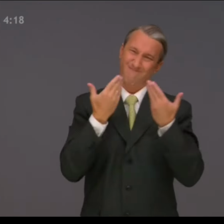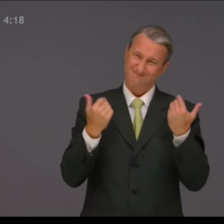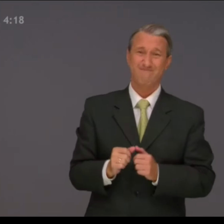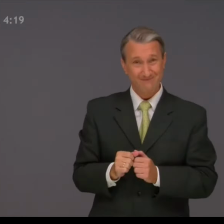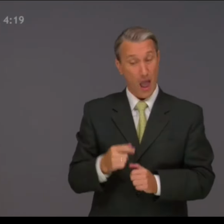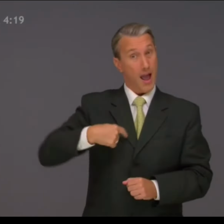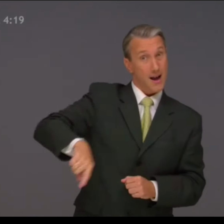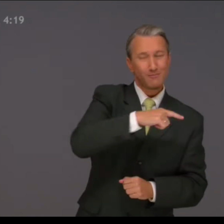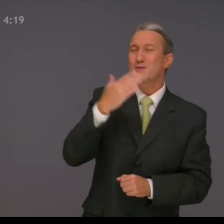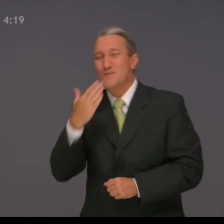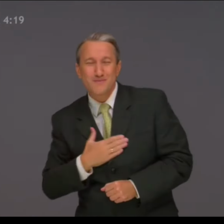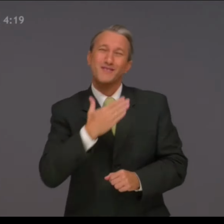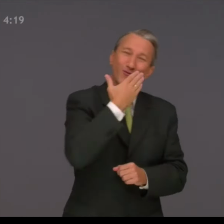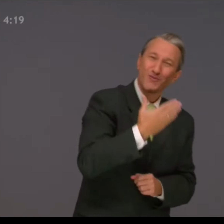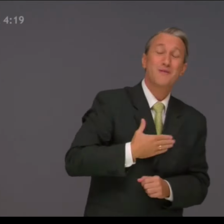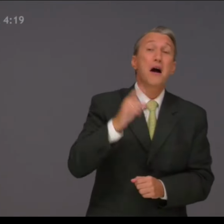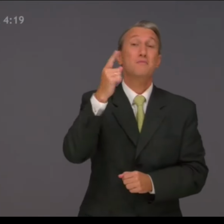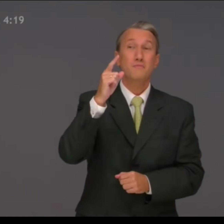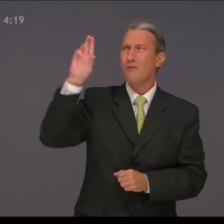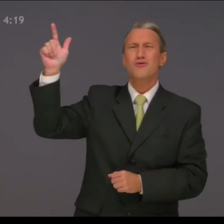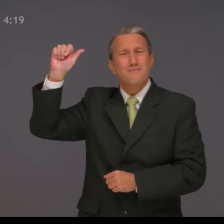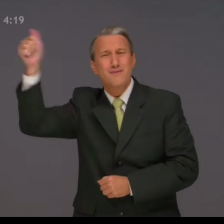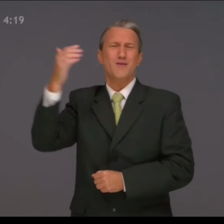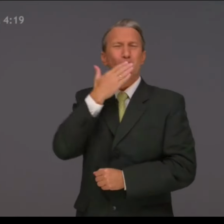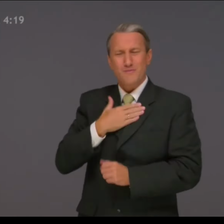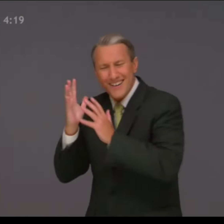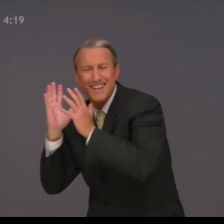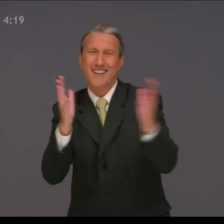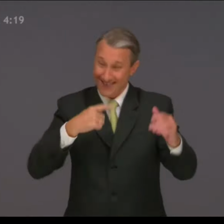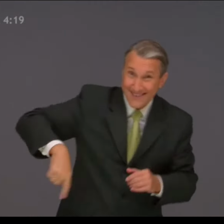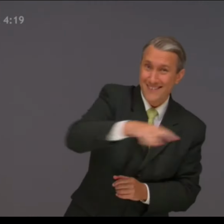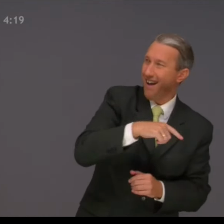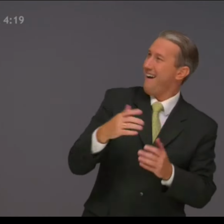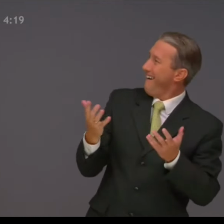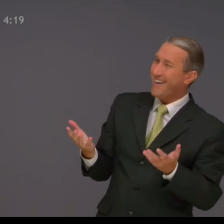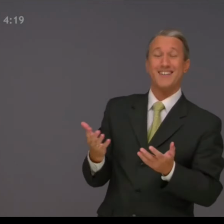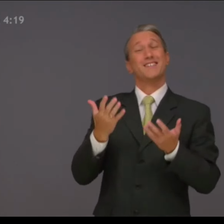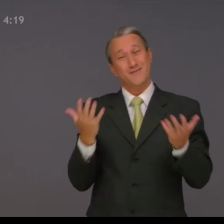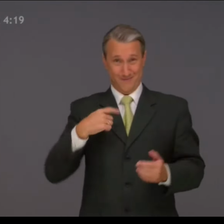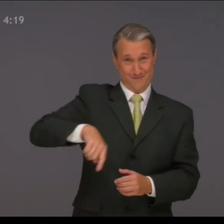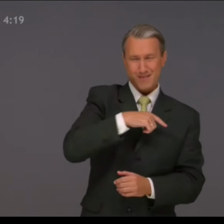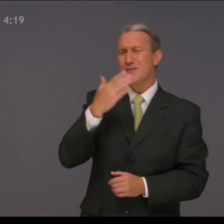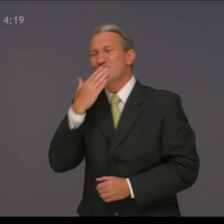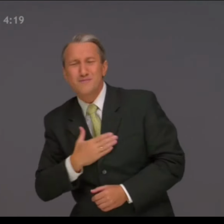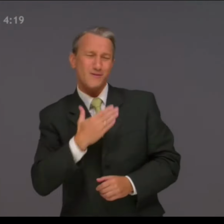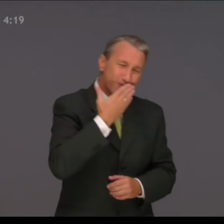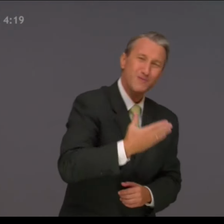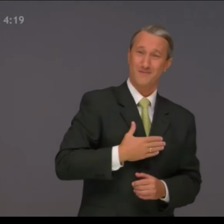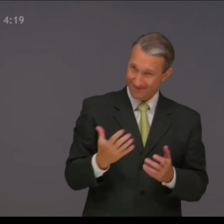Kamera tam netlemiyor ama. Benim de şey M9 oldu ya bu aralar. Moralmanı bozduk.